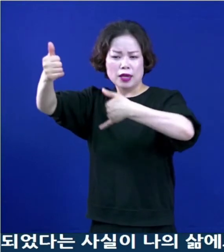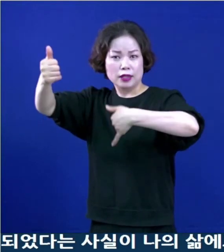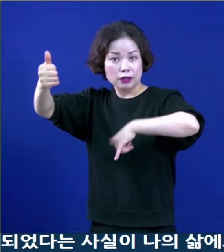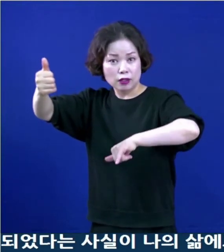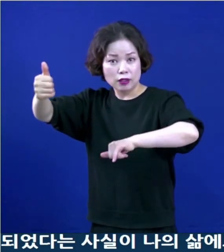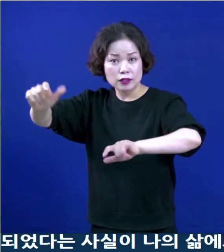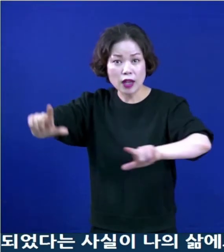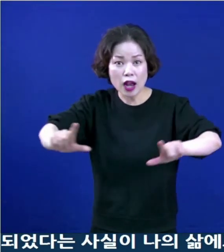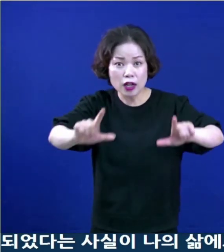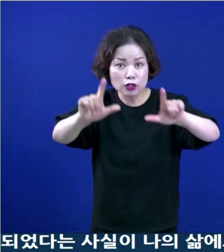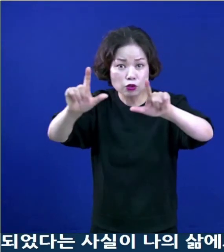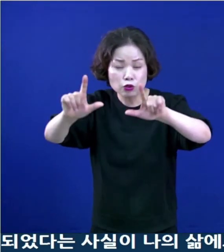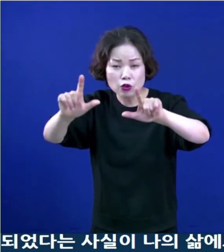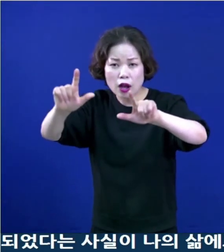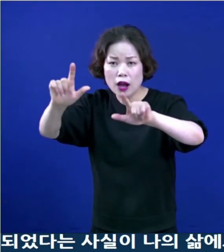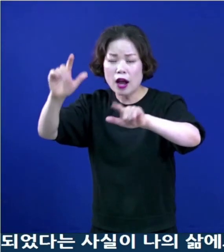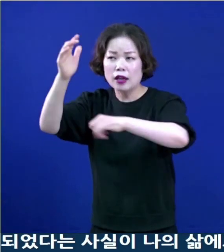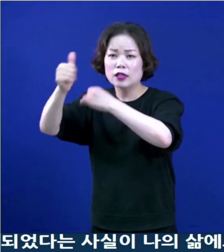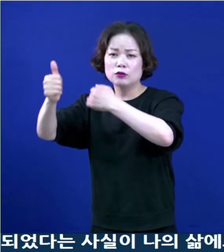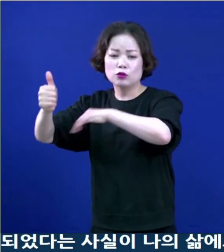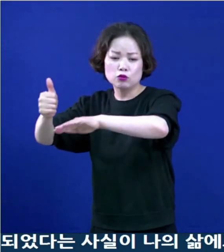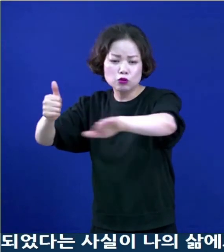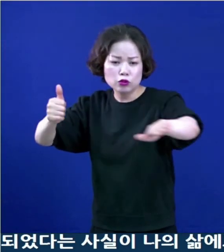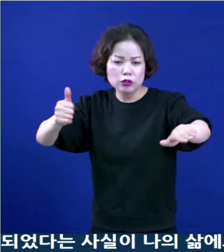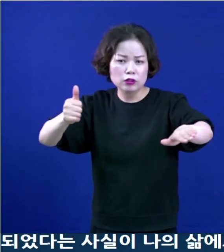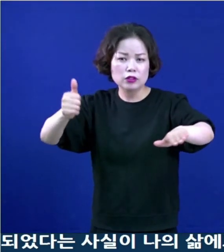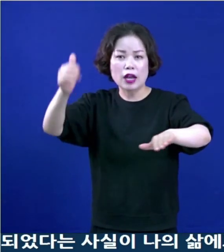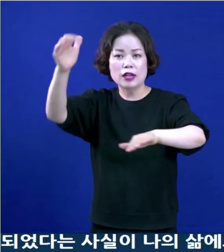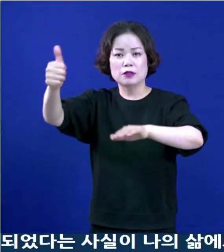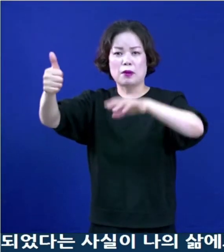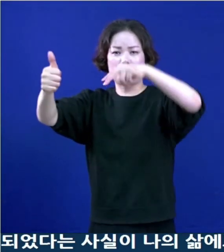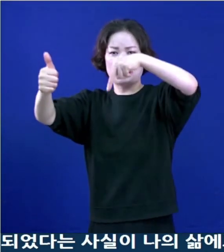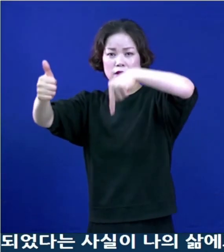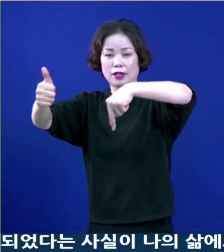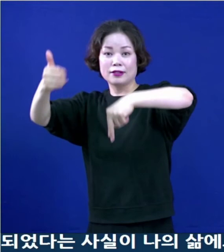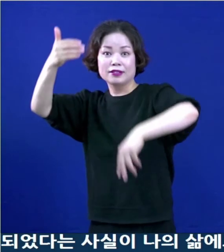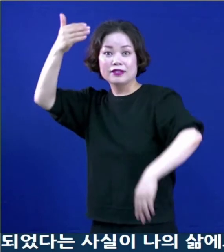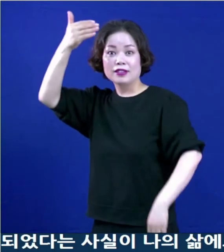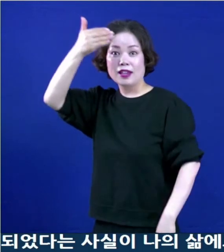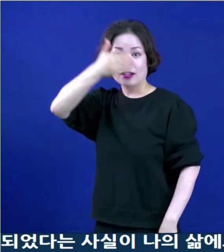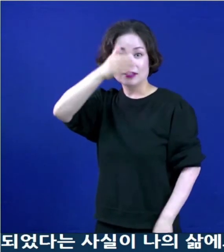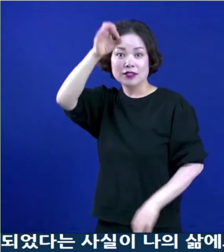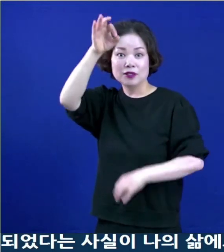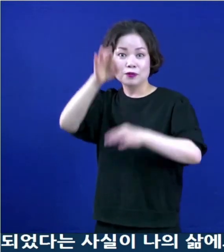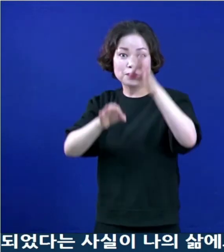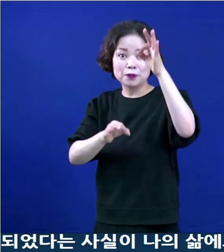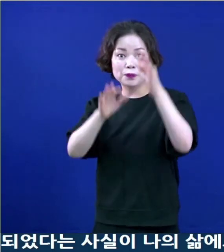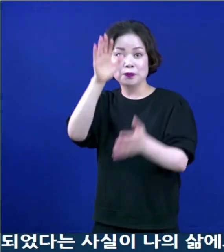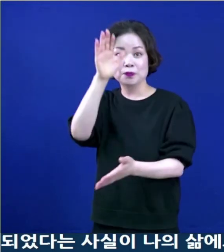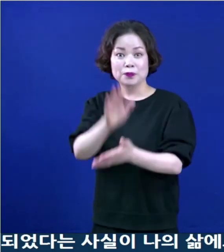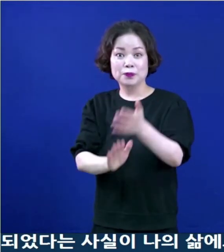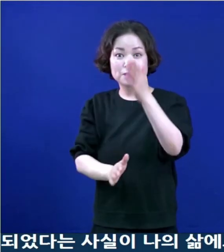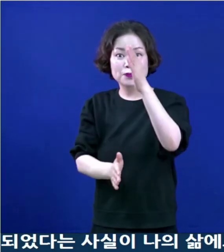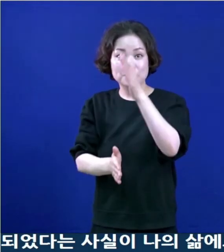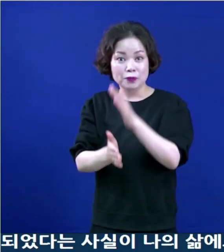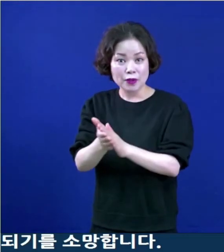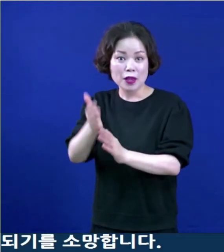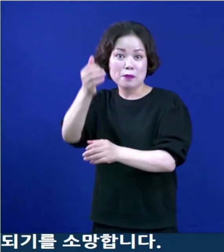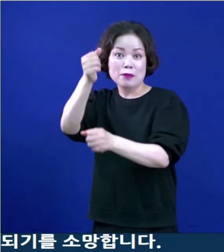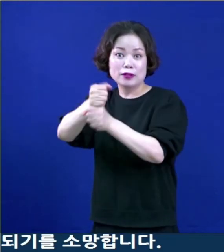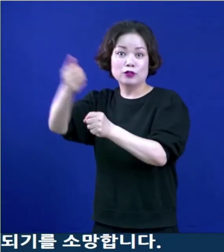있도록 하나님은 우리를 그 앞에 세우시고 깨끗하고 흠이 없게